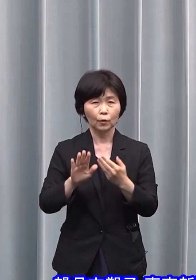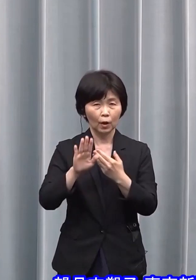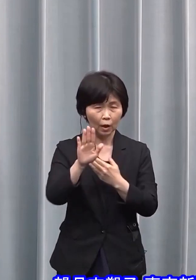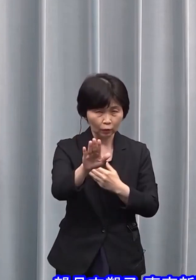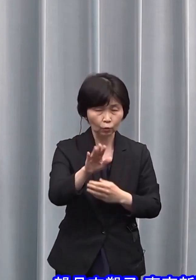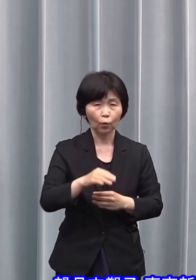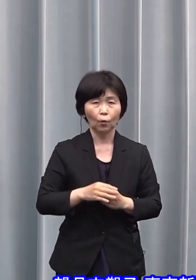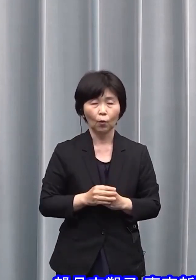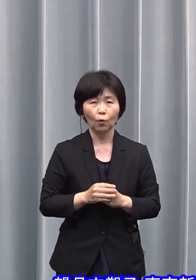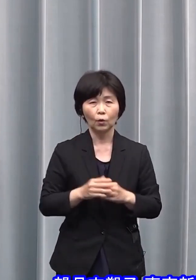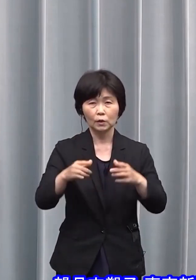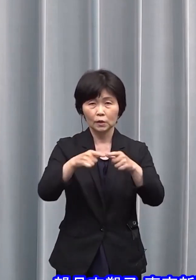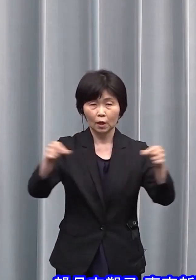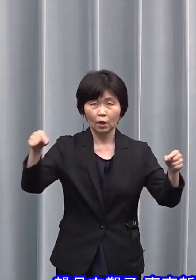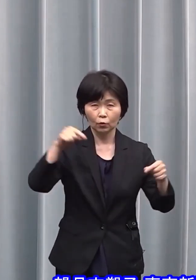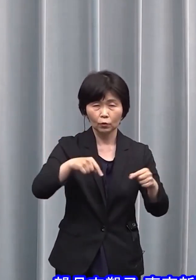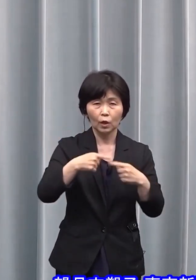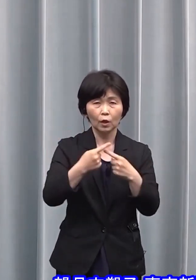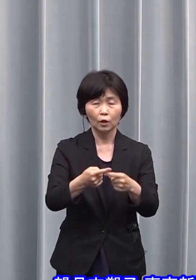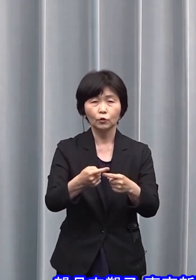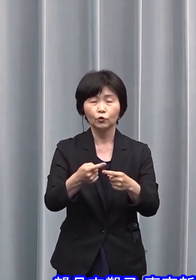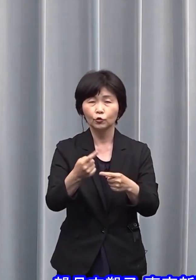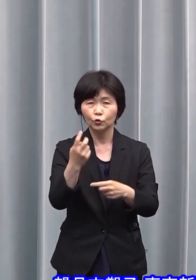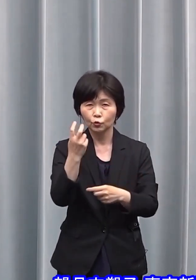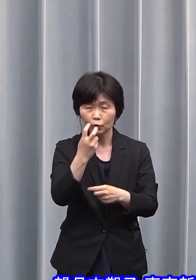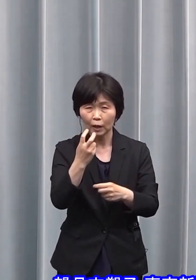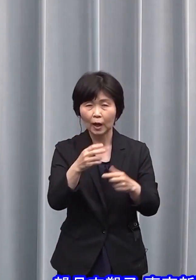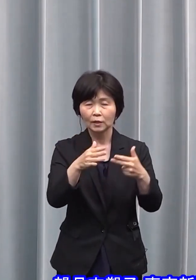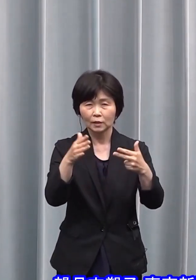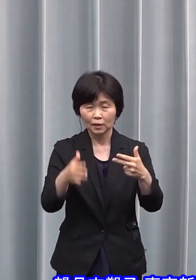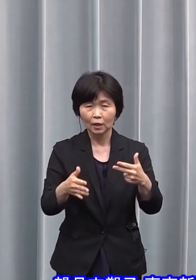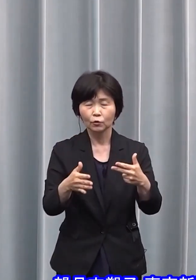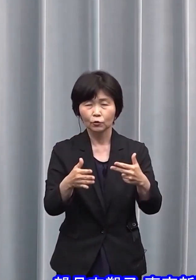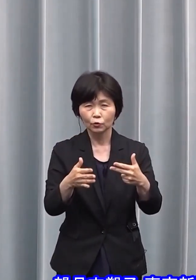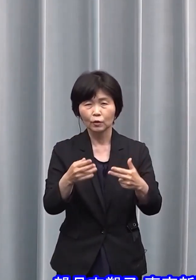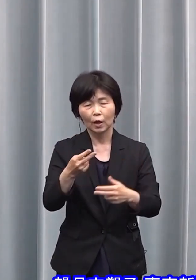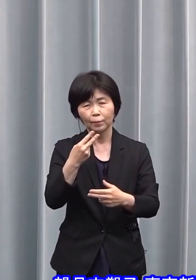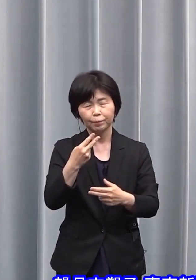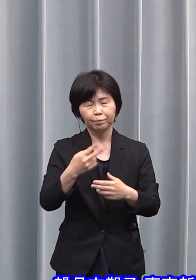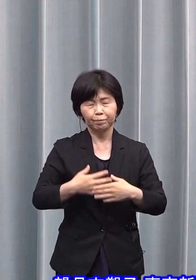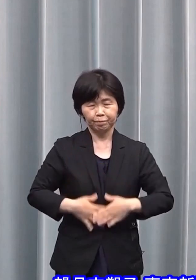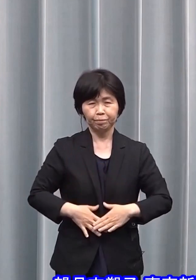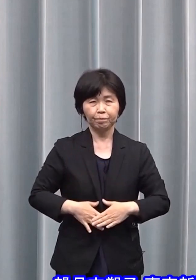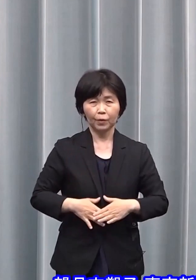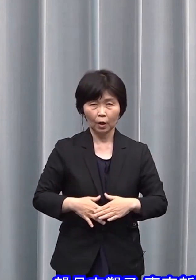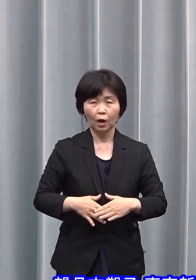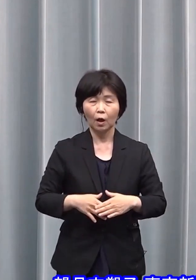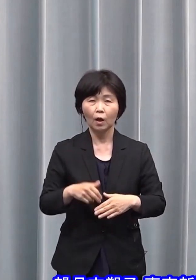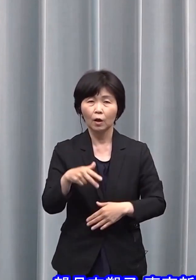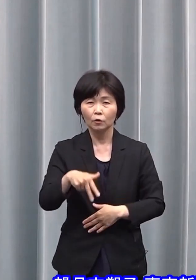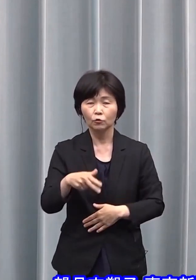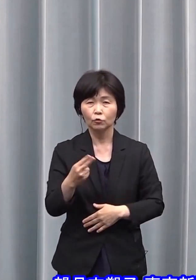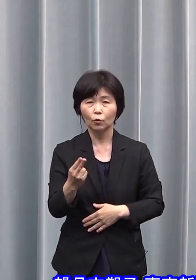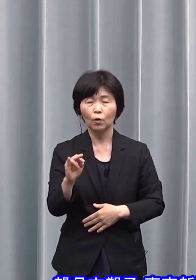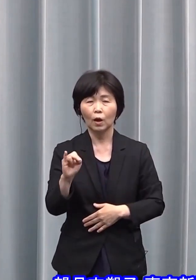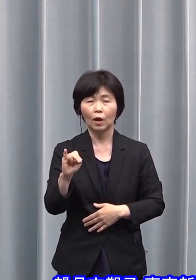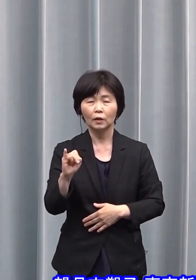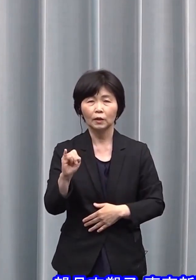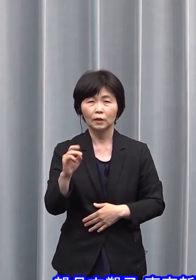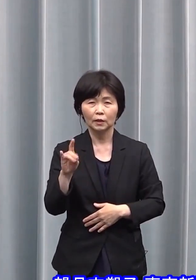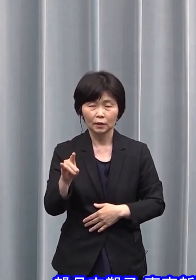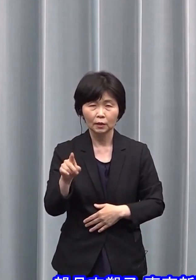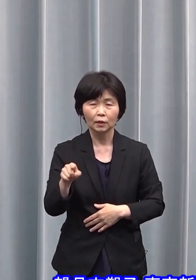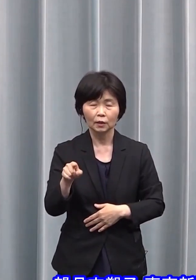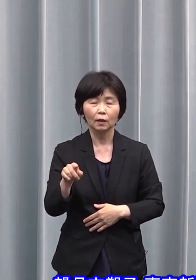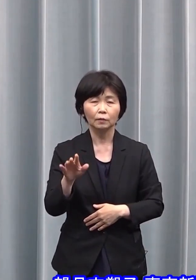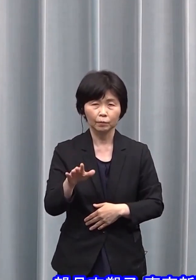が、全国で入管施設でハンガーストライキが始まり、2019年にはナイジェリア人の男性がハンストによ